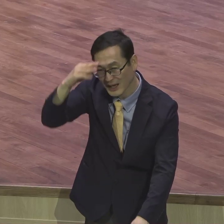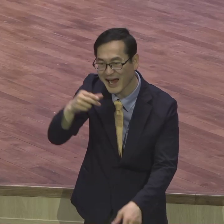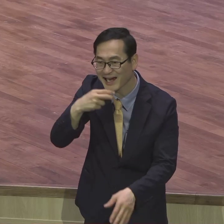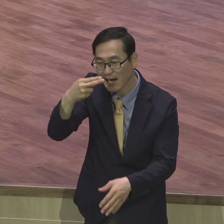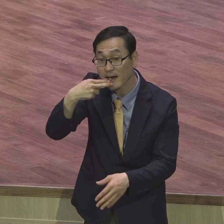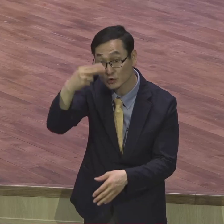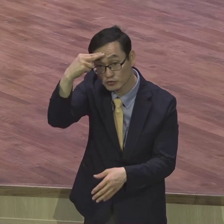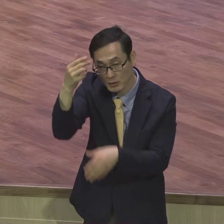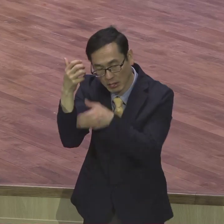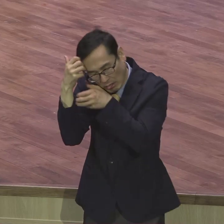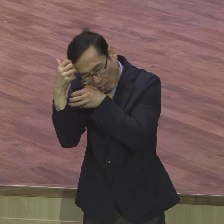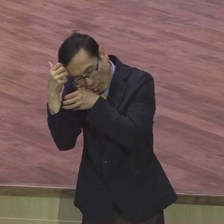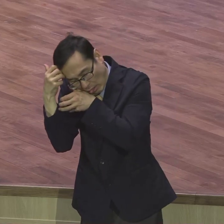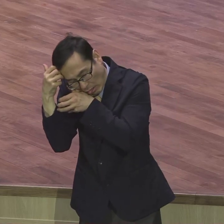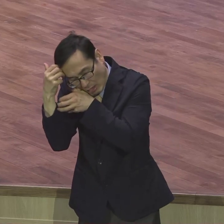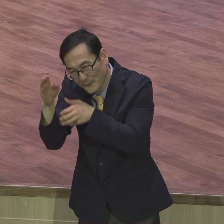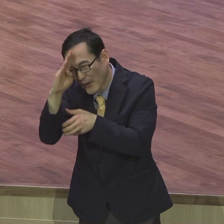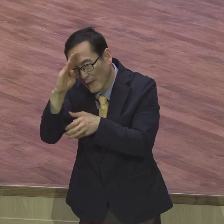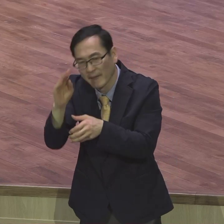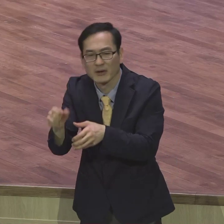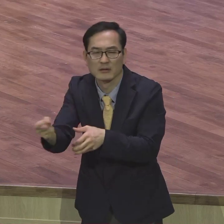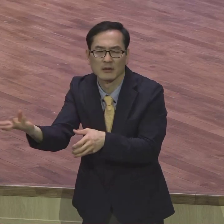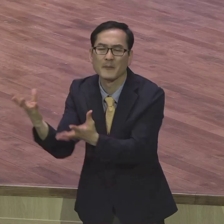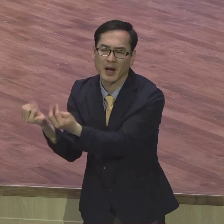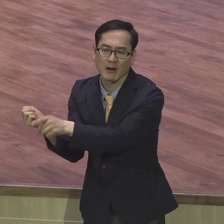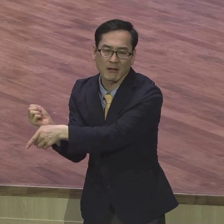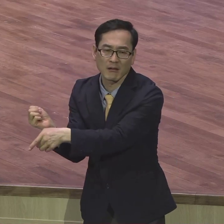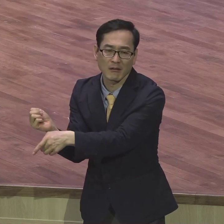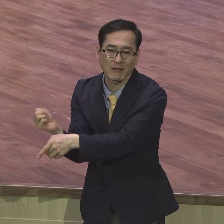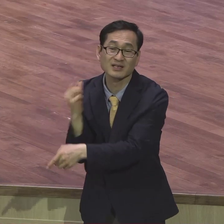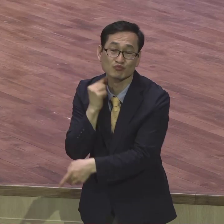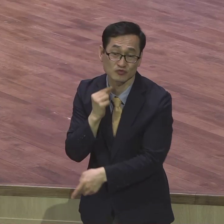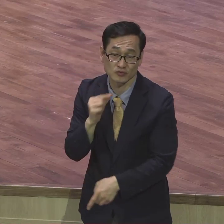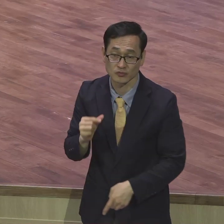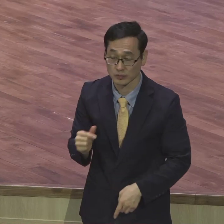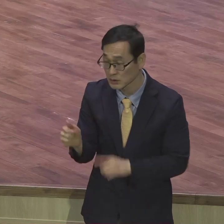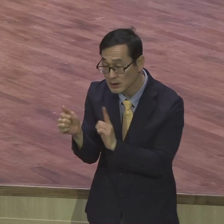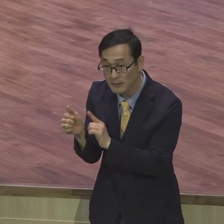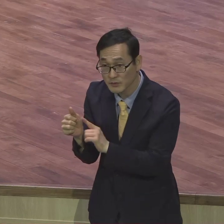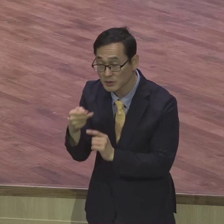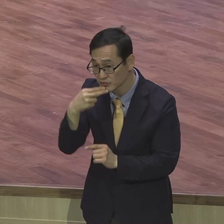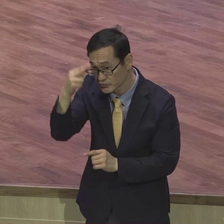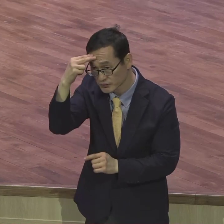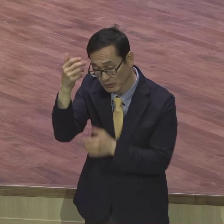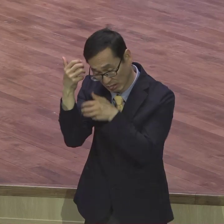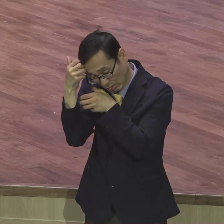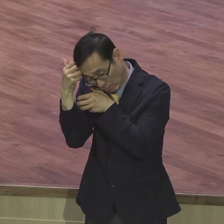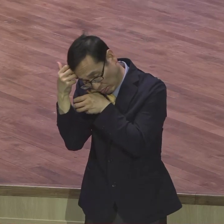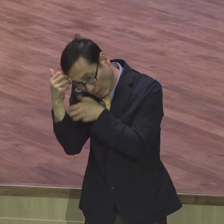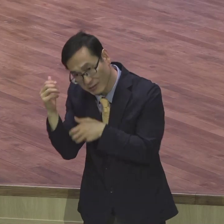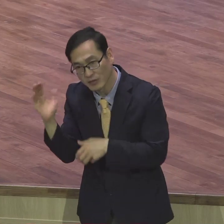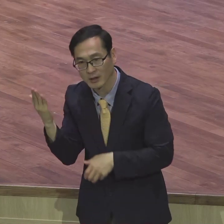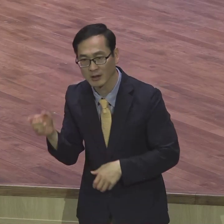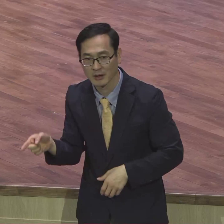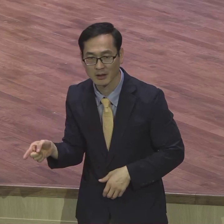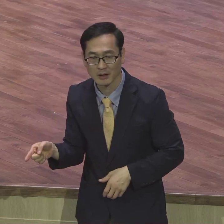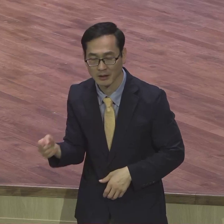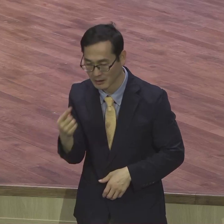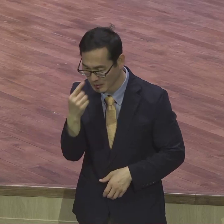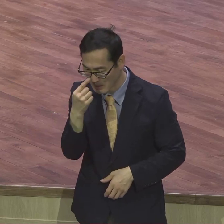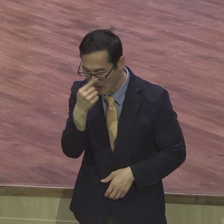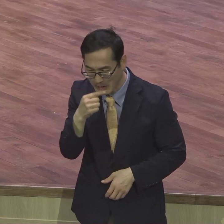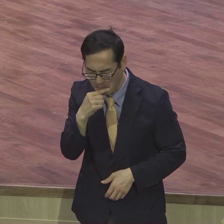그런데 이 브래넌이 이렇게 알코올 중독자 되어가지고